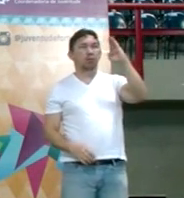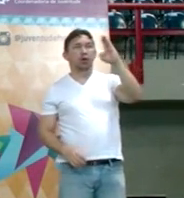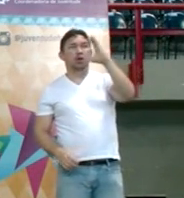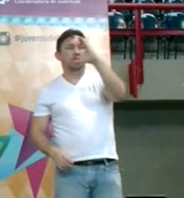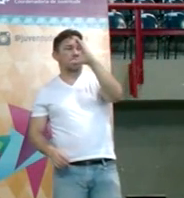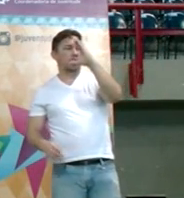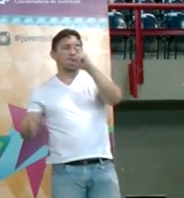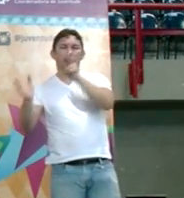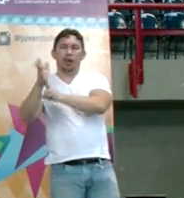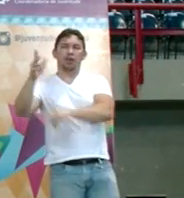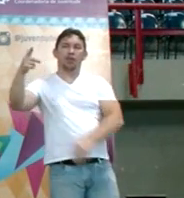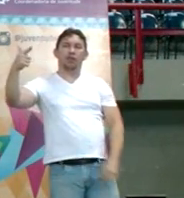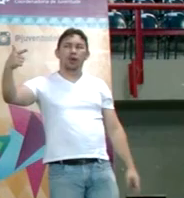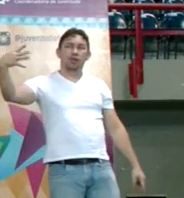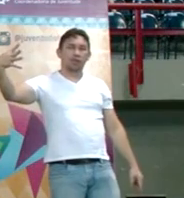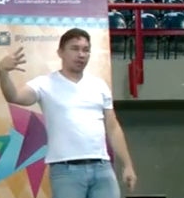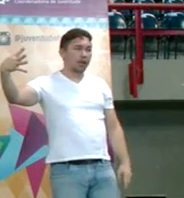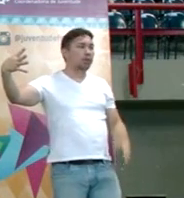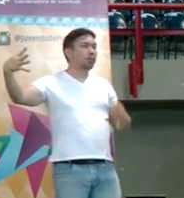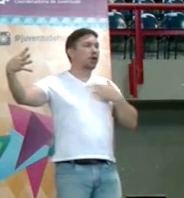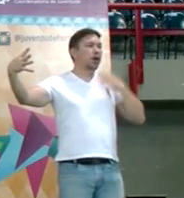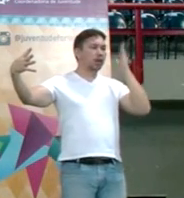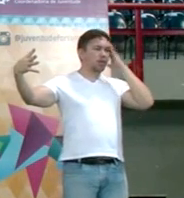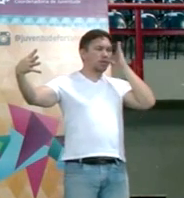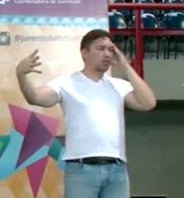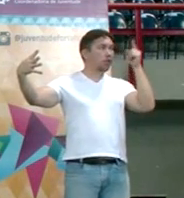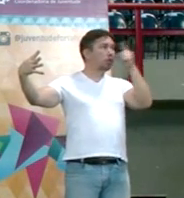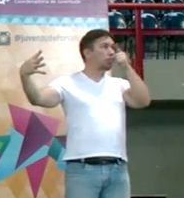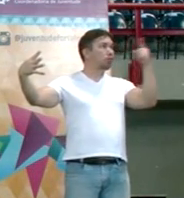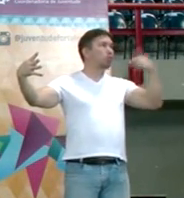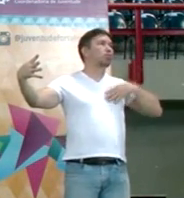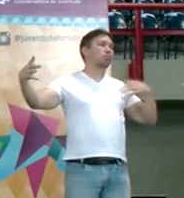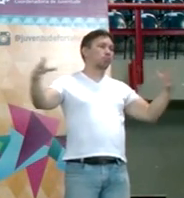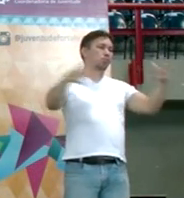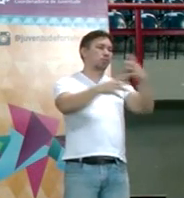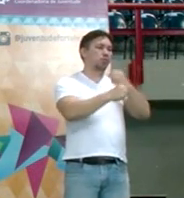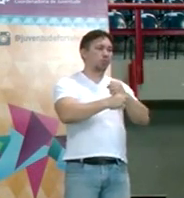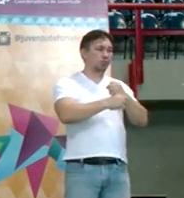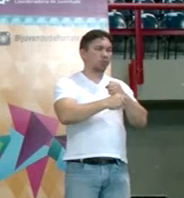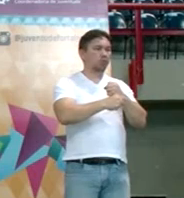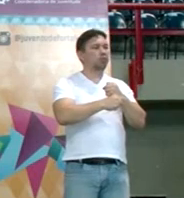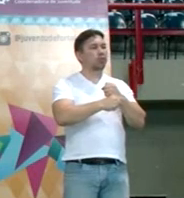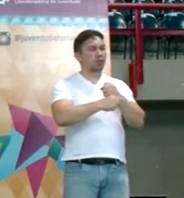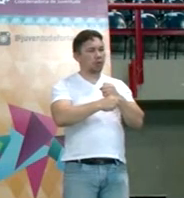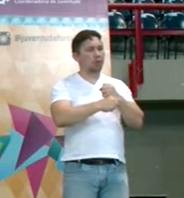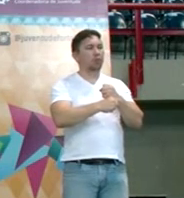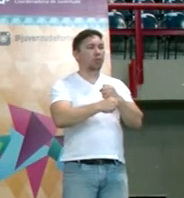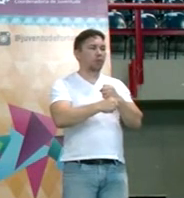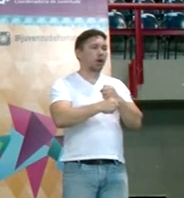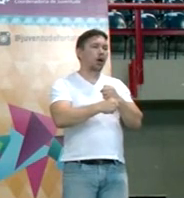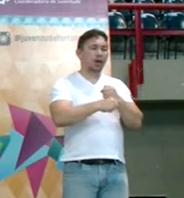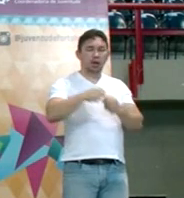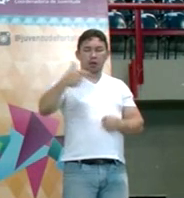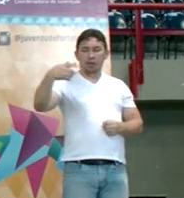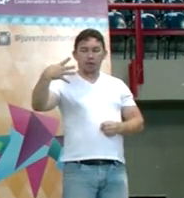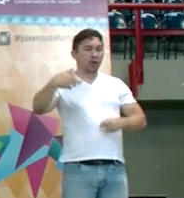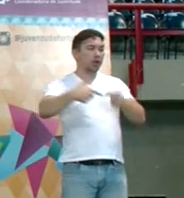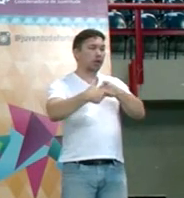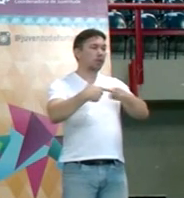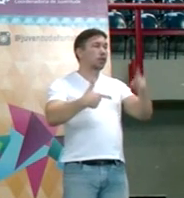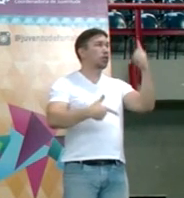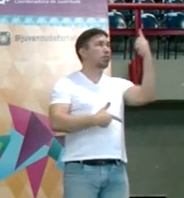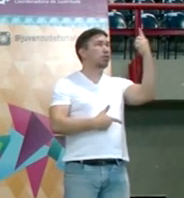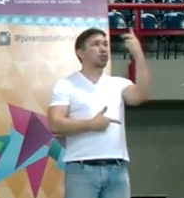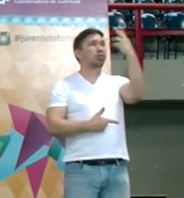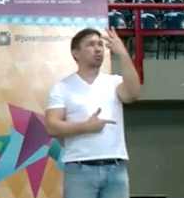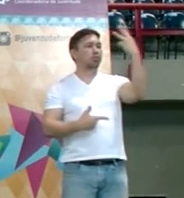quanto é o primeiro mais o segundo mais o terceiro, então eu sei fazer a média. É só somar isso, que a gente já sabe que é 24, e dividir por